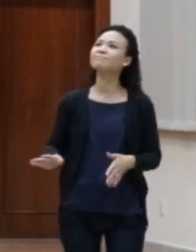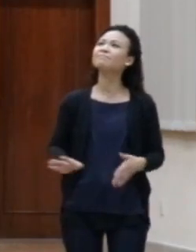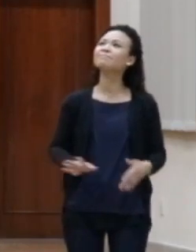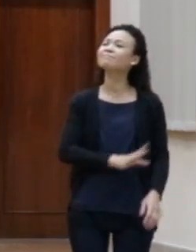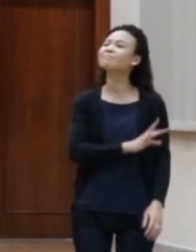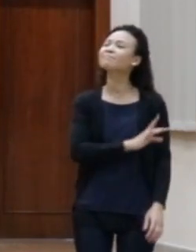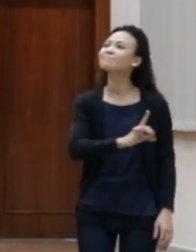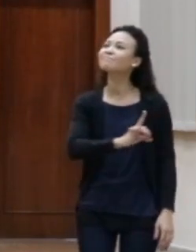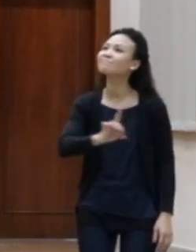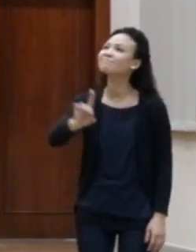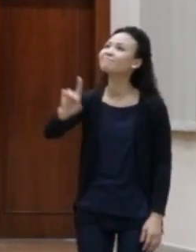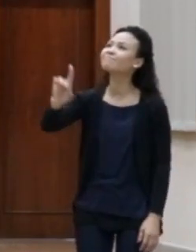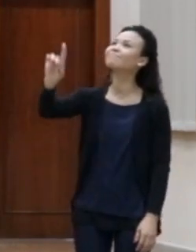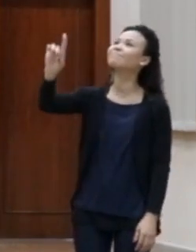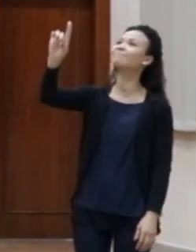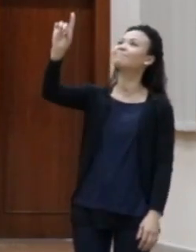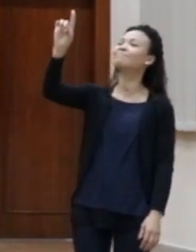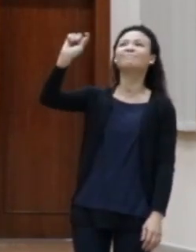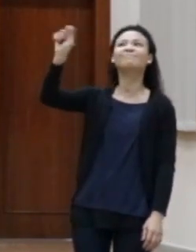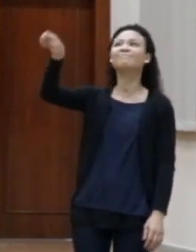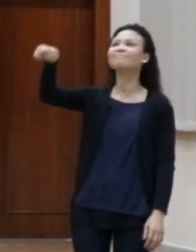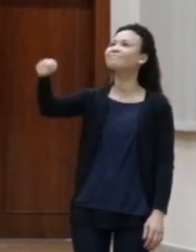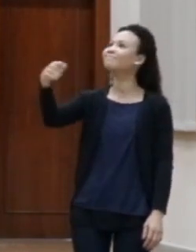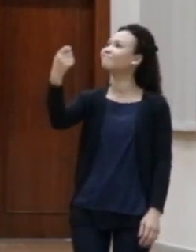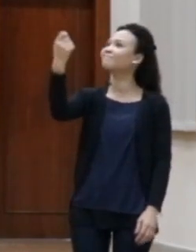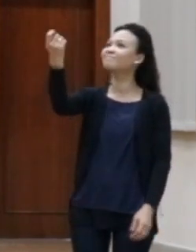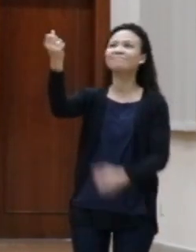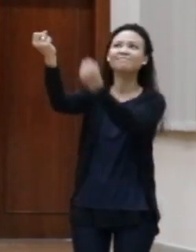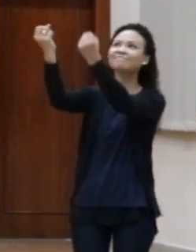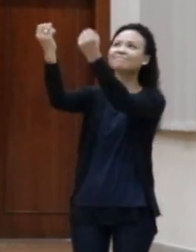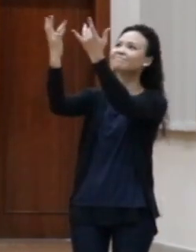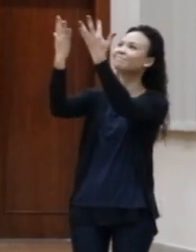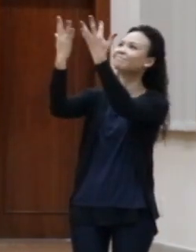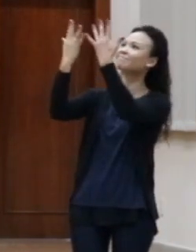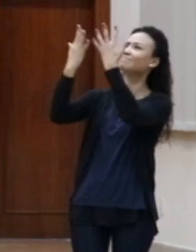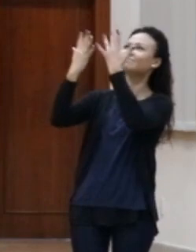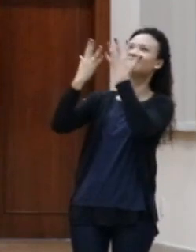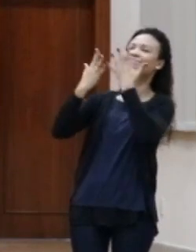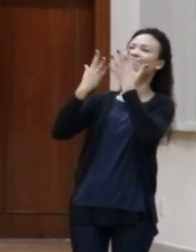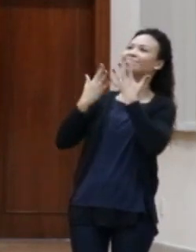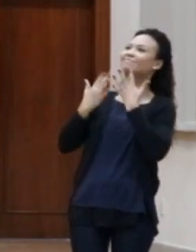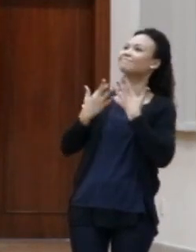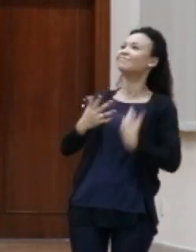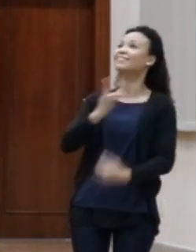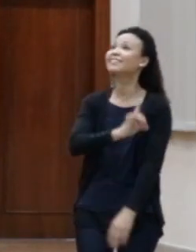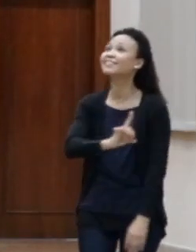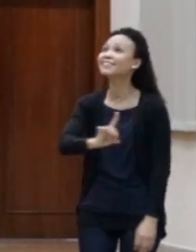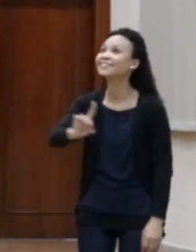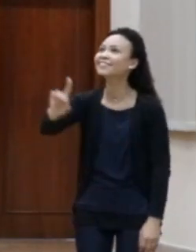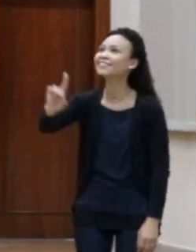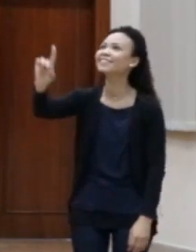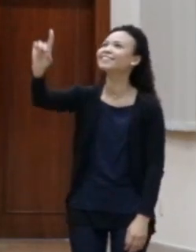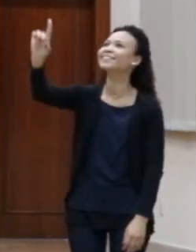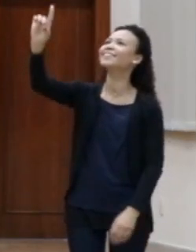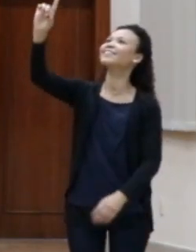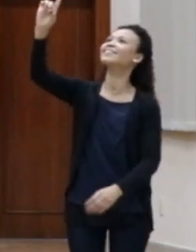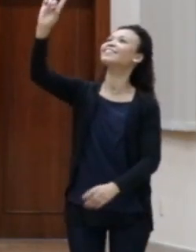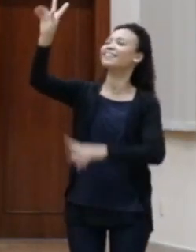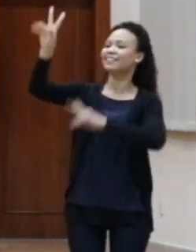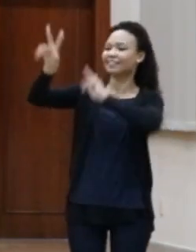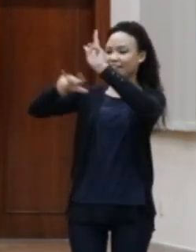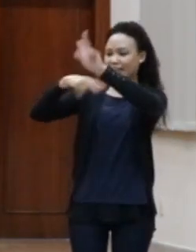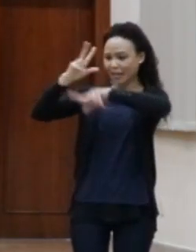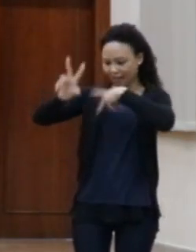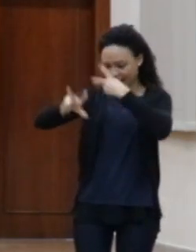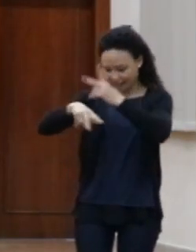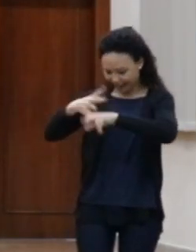Tu és a minha porção, Tu és a minha